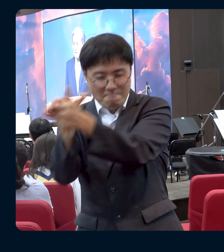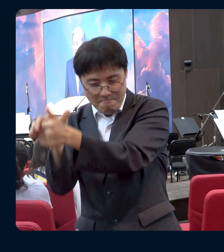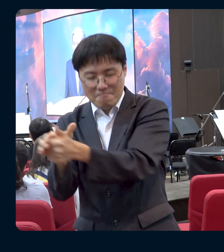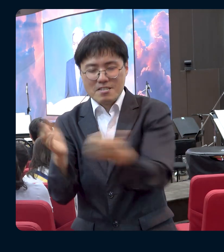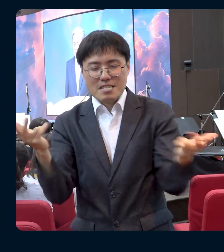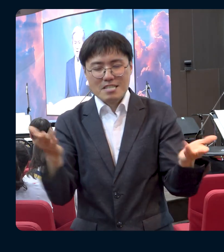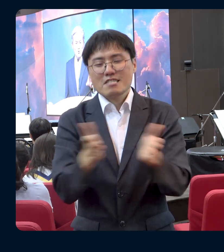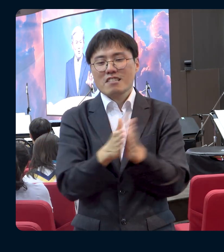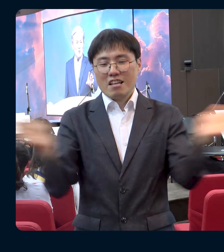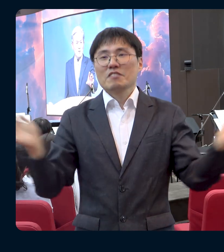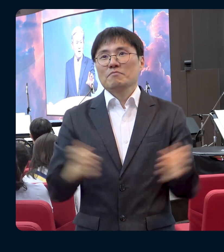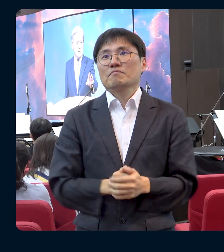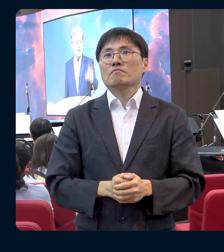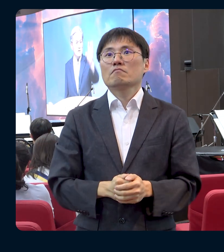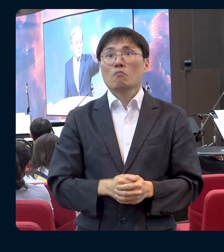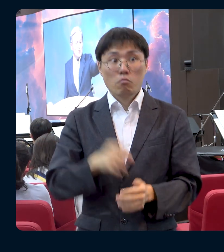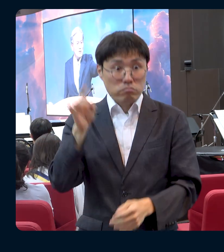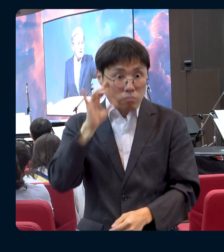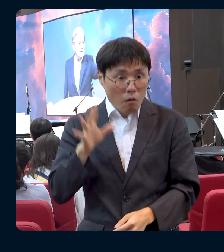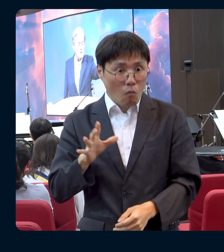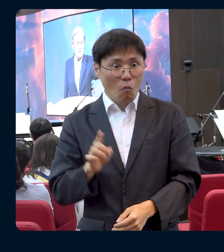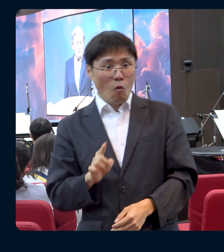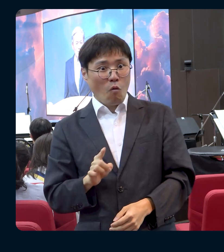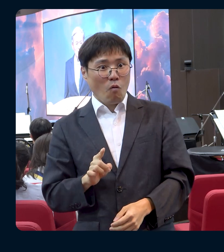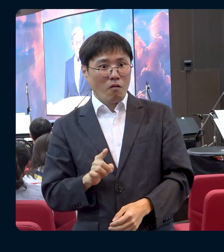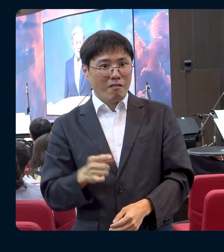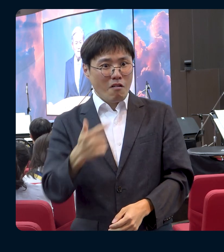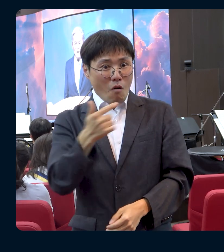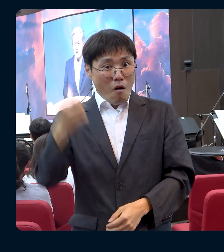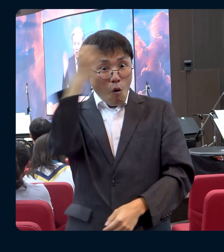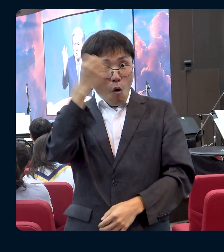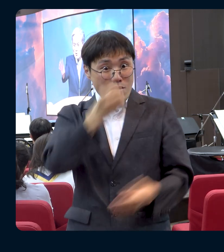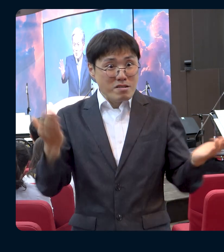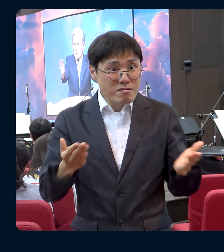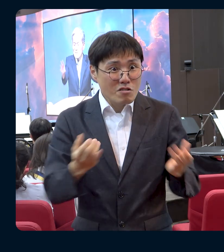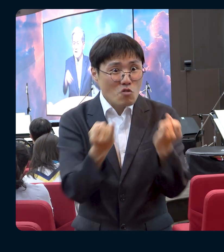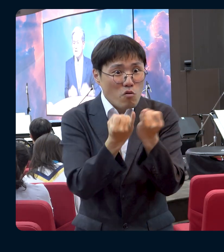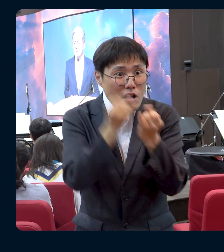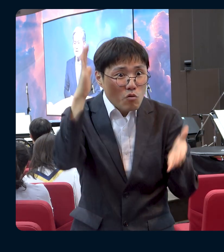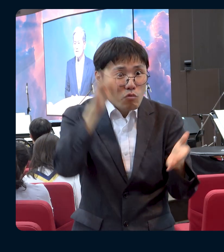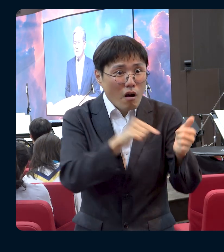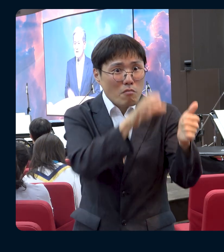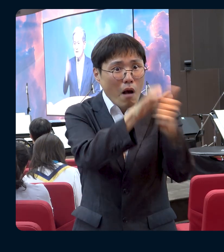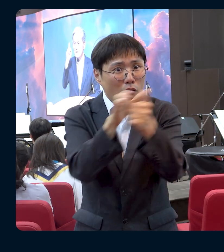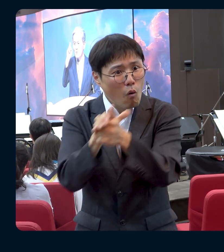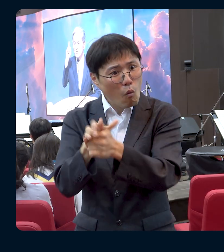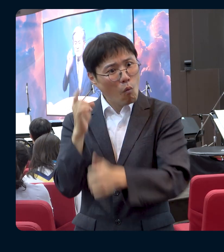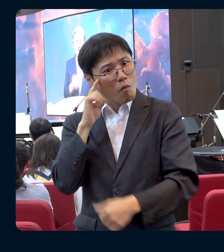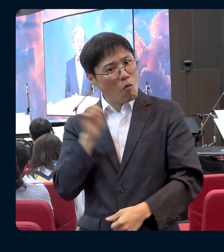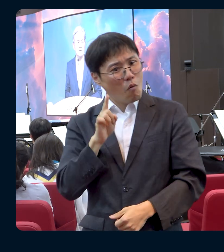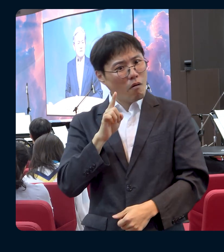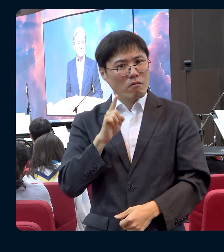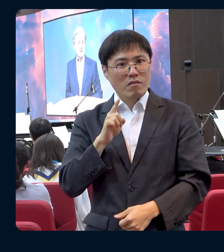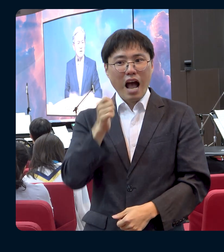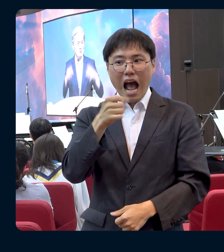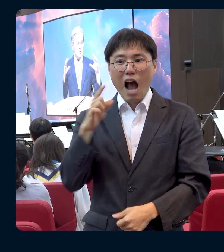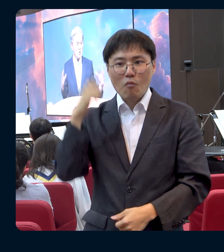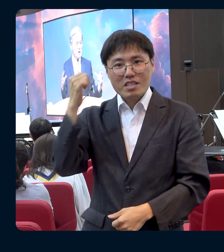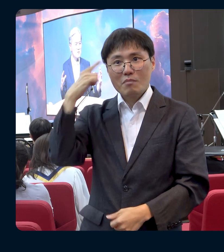거예요. 의외죠? 아니, 그 엄청난 것을 갖다가 여자 성도한테 맡기다니. 예, 한 목사님